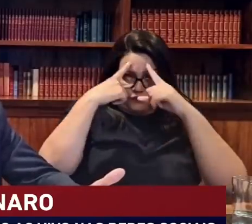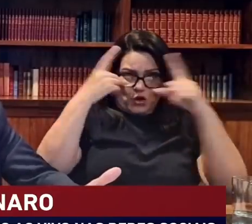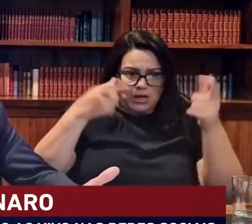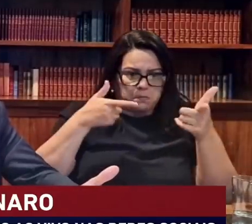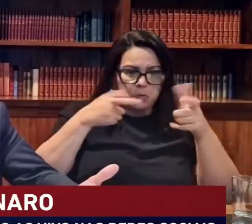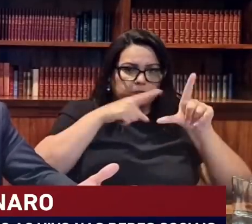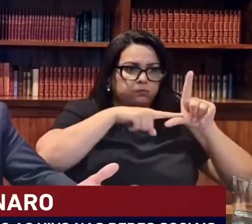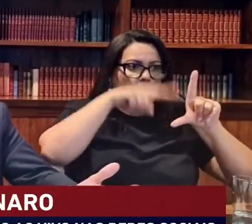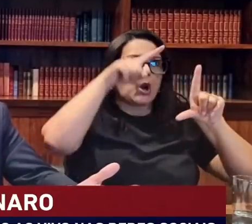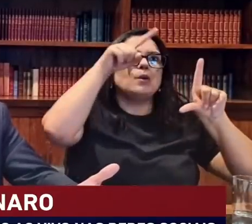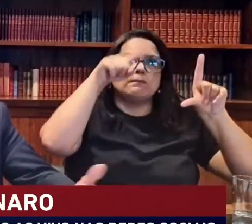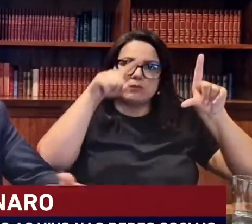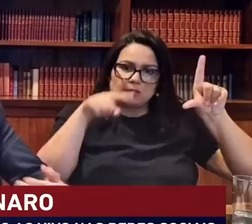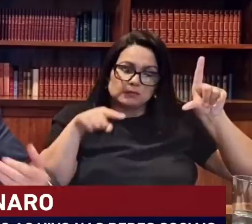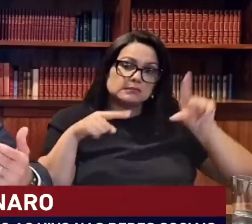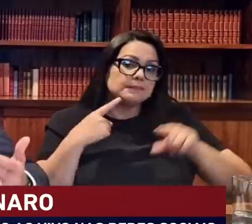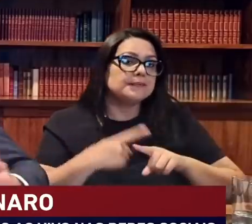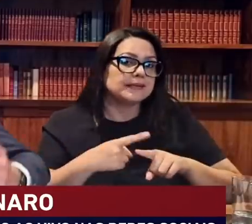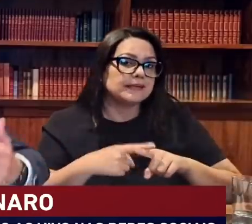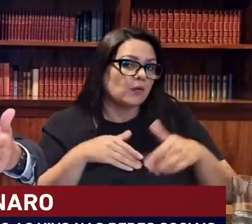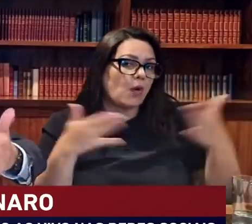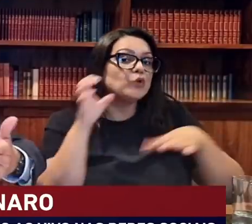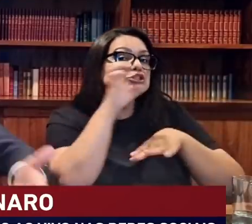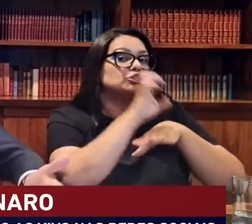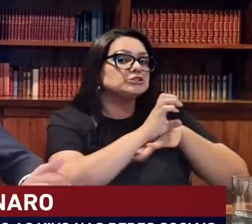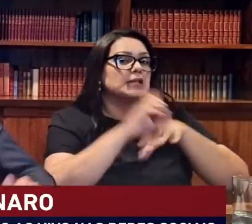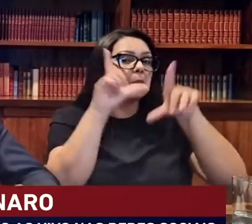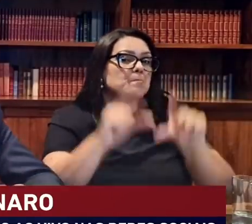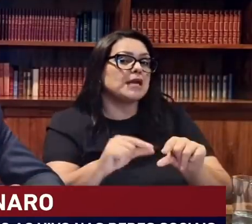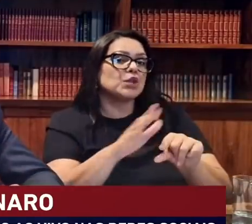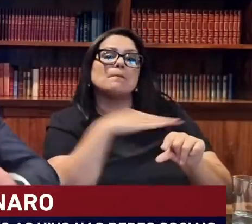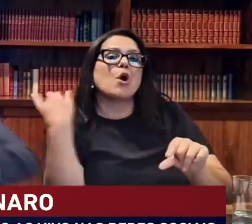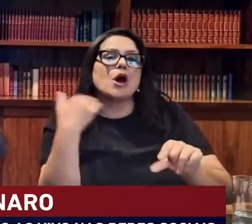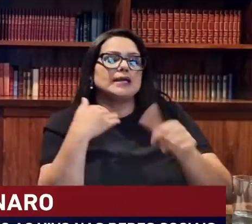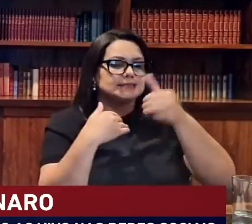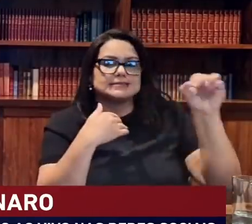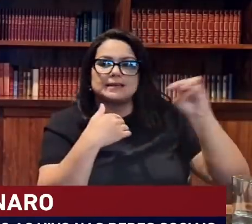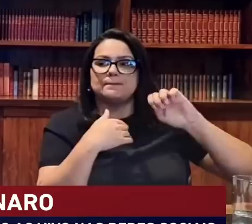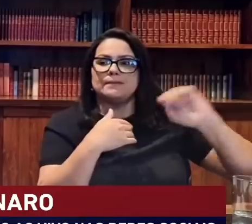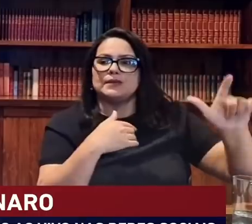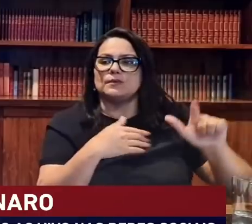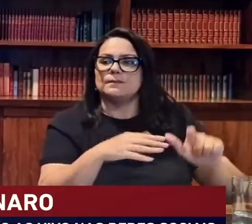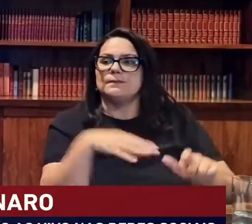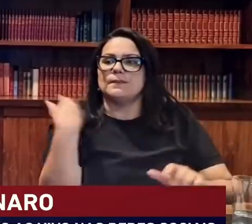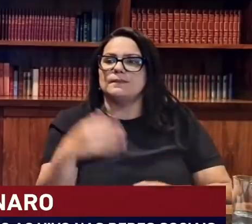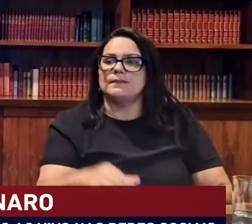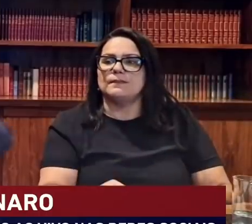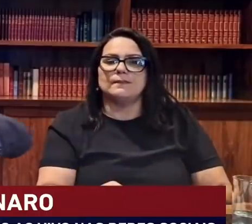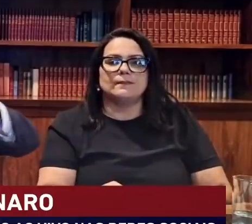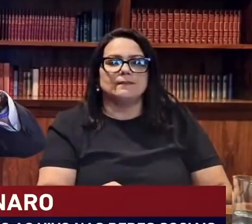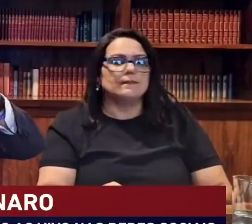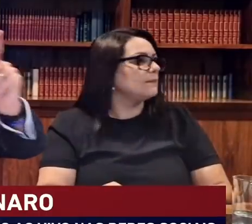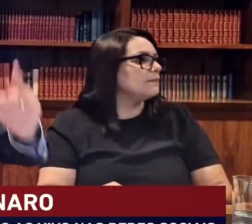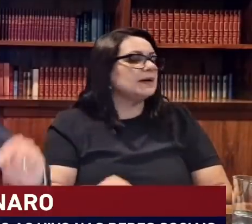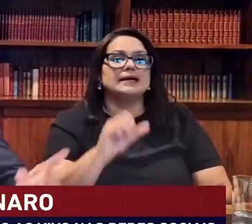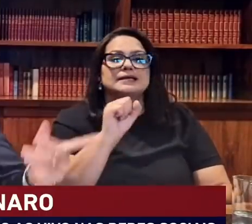quê? Qual o estado que tem o menor número de mortes por 100 mil habitantes? Alguém sabe aqui? Você? Tô perguntando, você. Não sabe? De